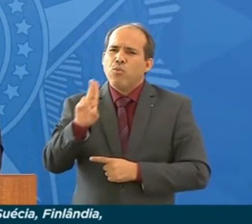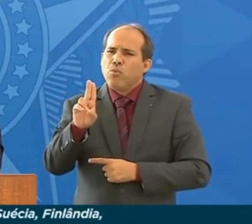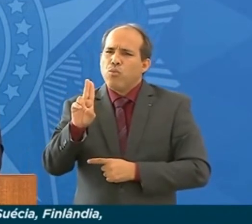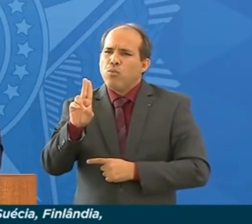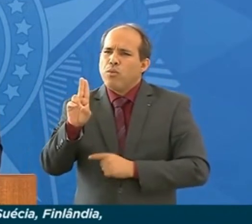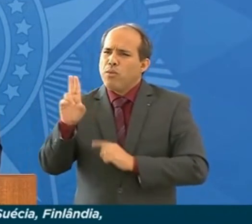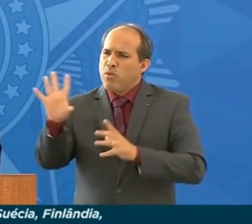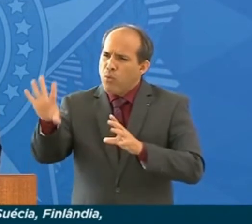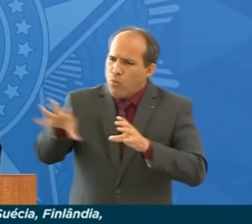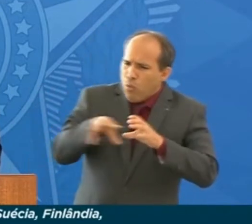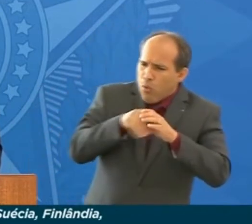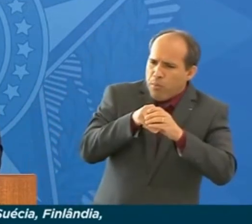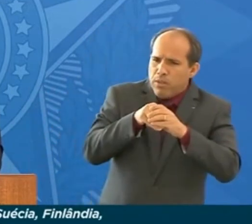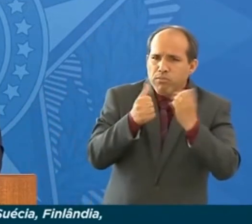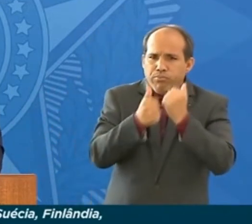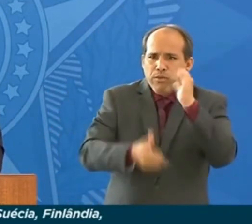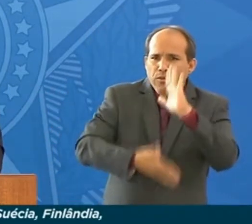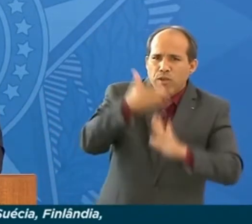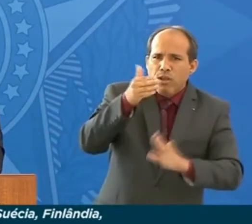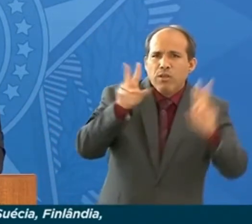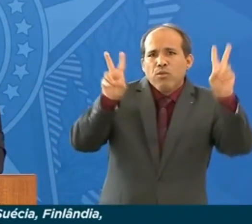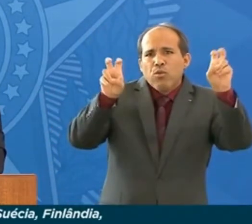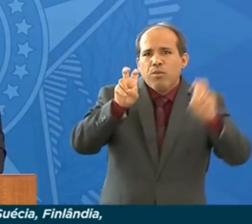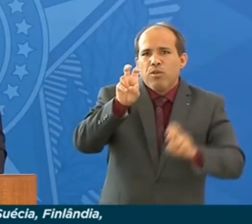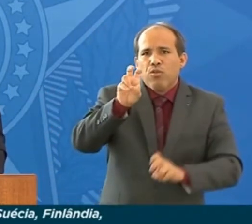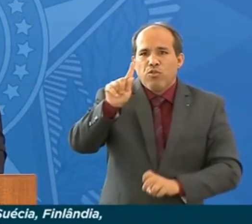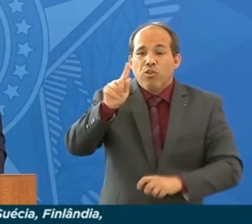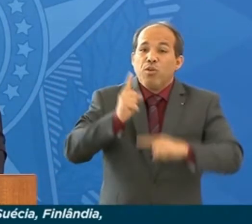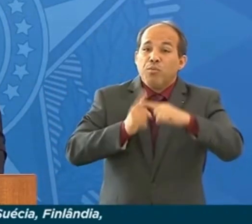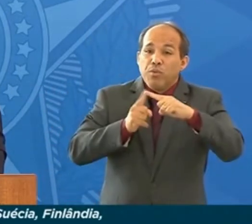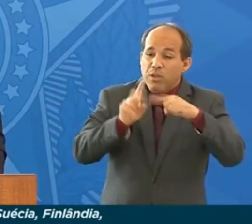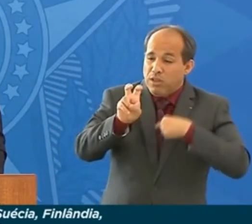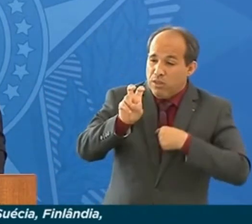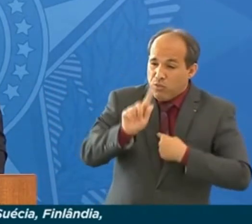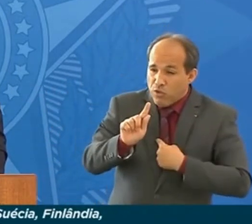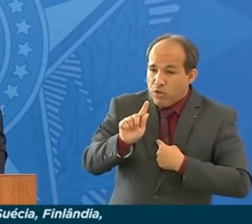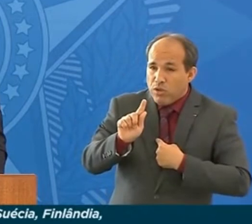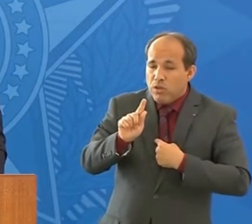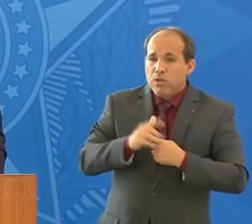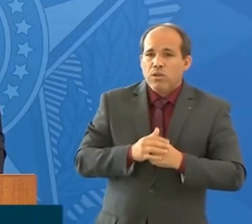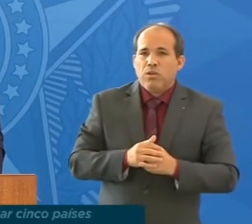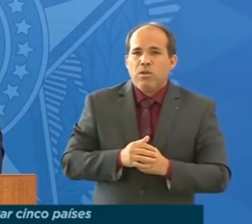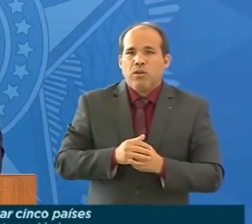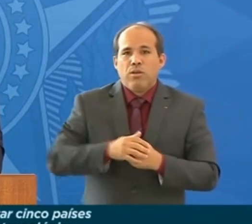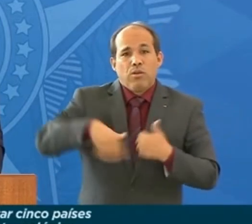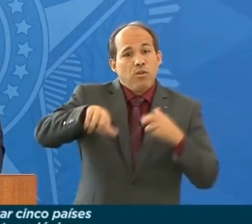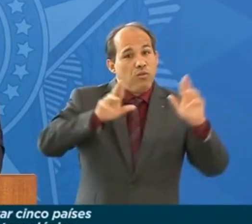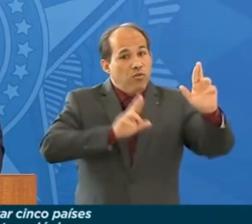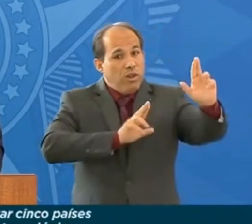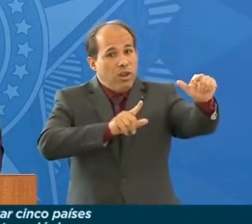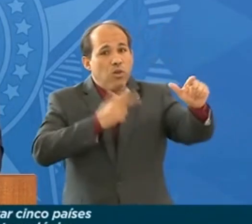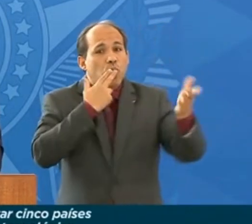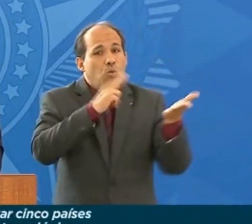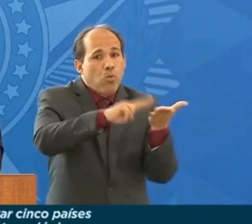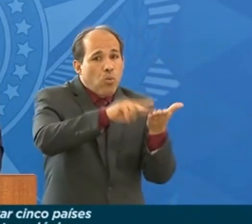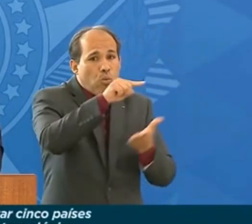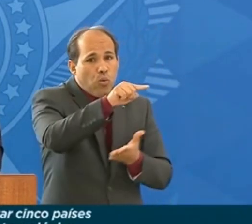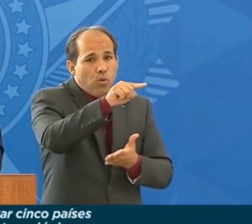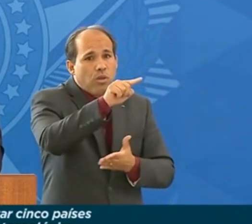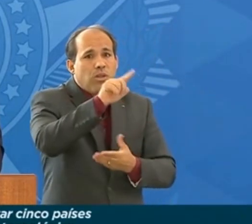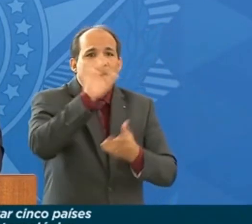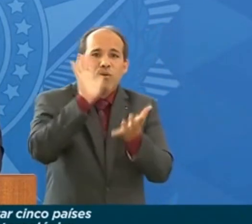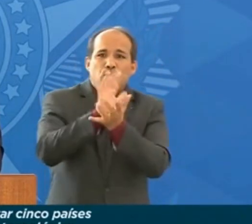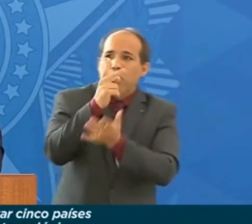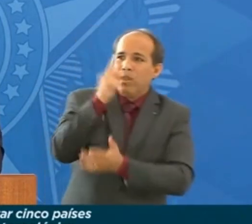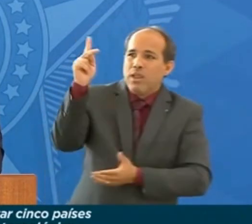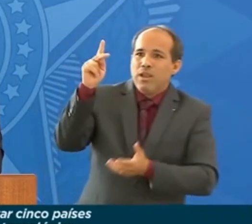viagem do 5G? Porque o 5G, ao contrário dos Correios, que vai para a Câmara